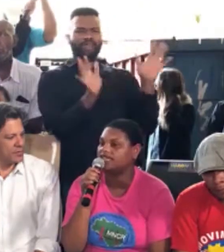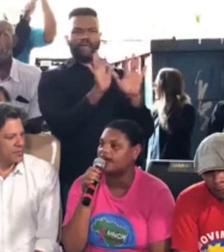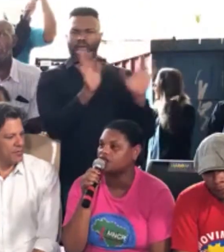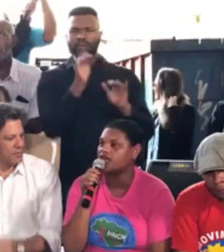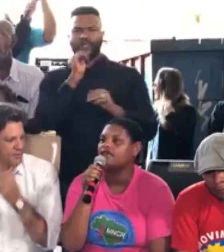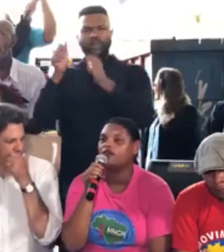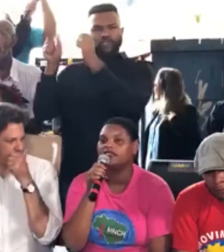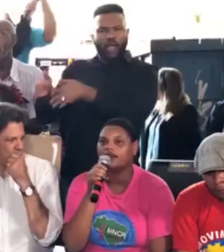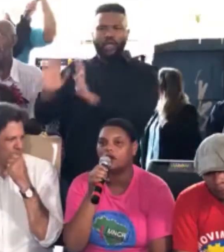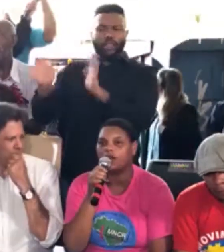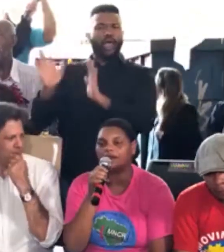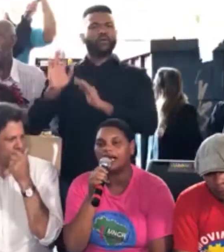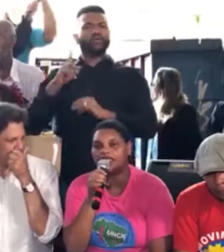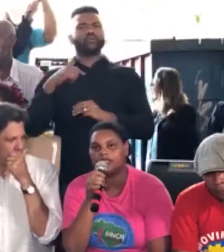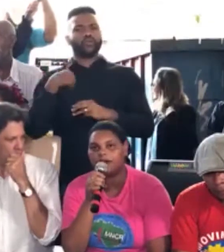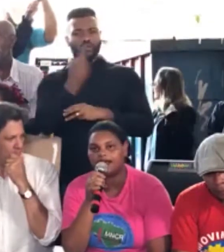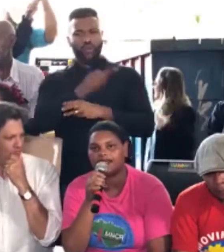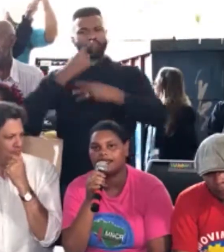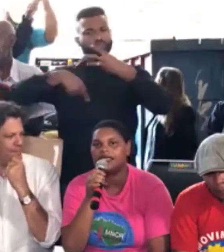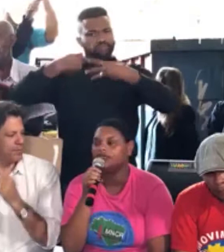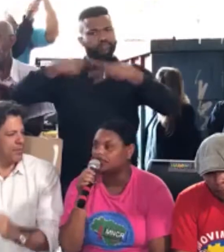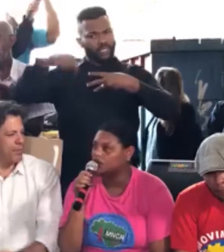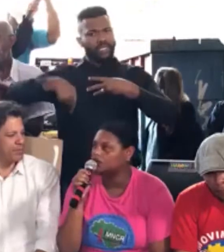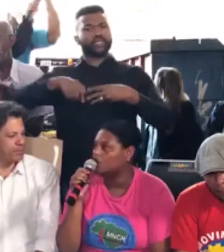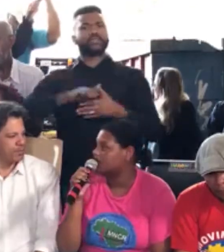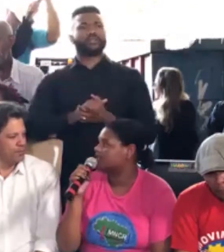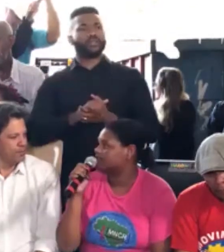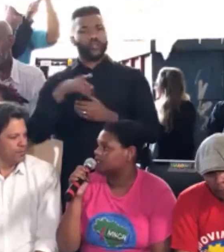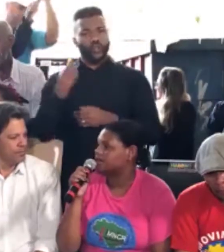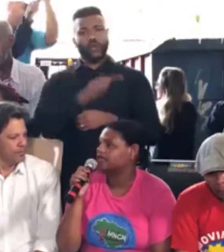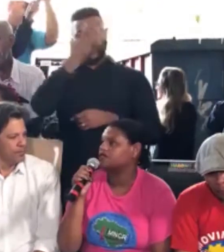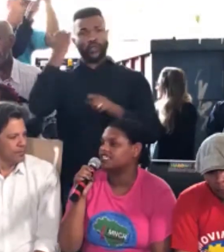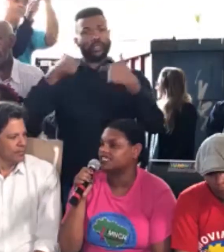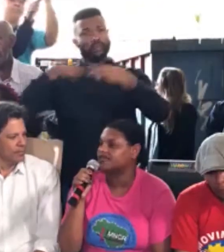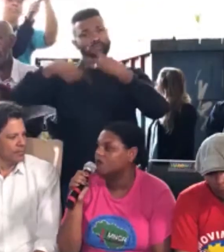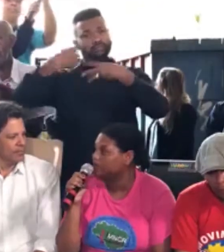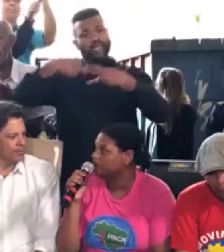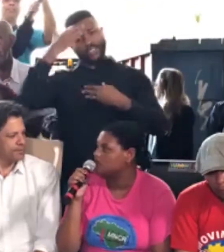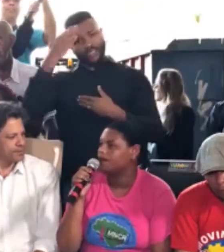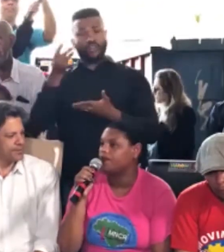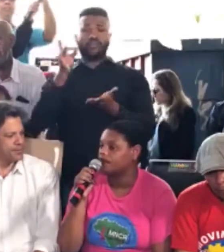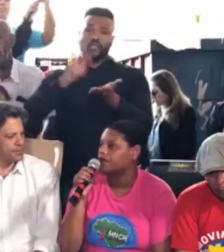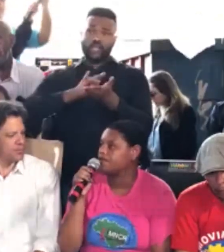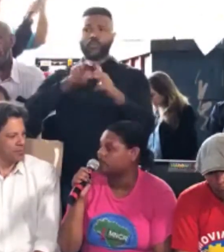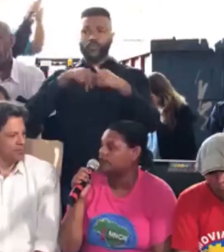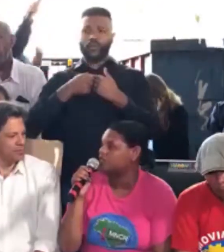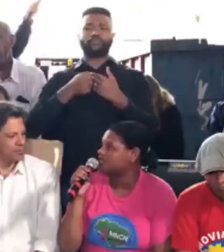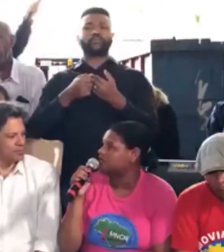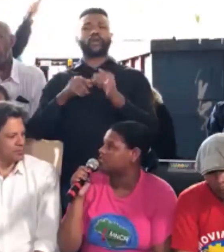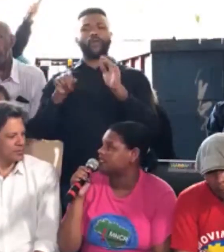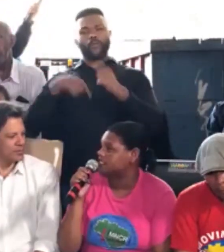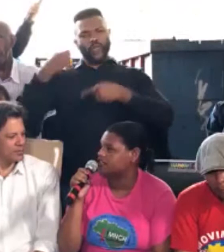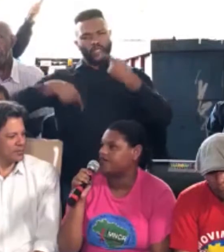aterros sanitários, fomentando o capitalismo desse país. Então, nós, catadores, também temos a agradecer muito pelo cumprimento da